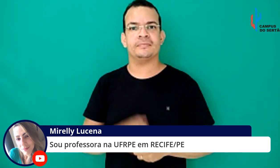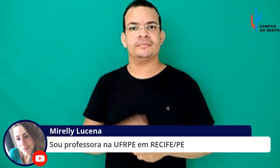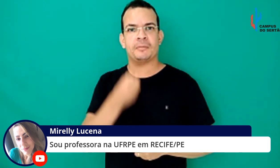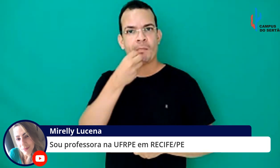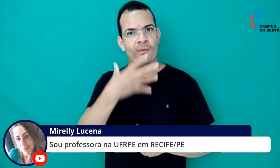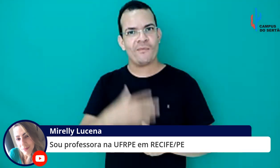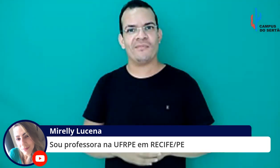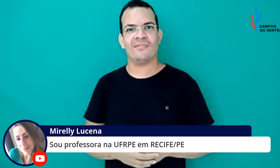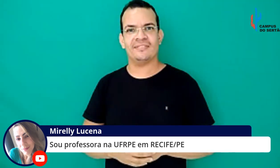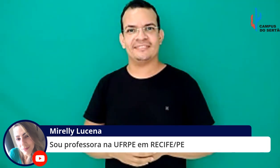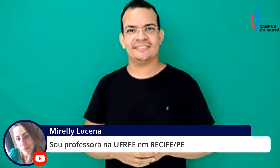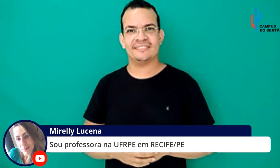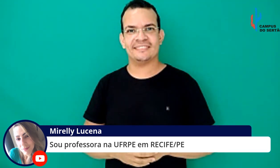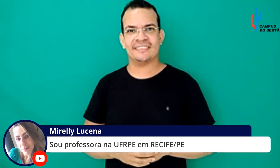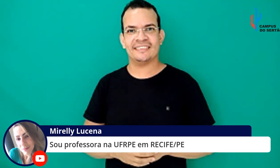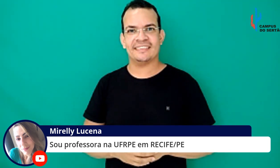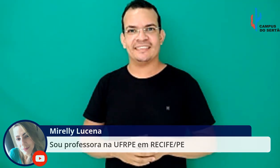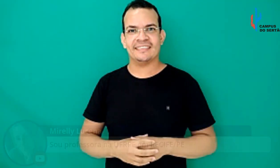UFRPE. Que bom.